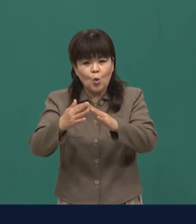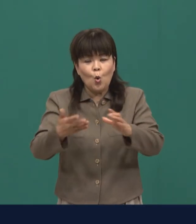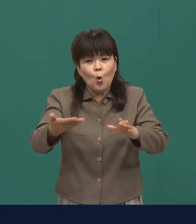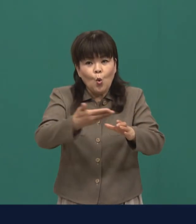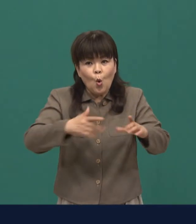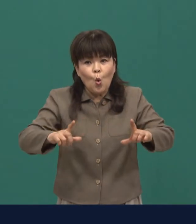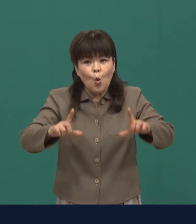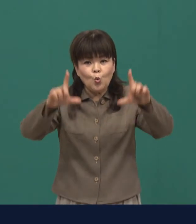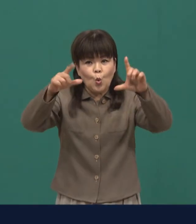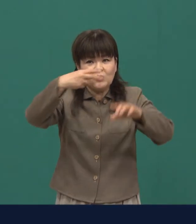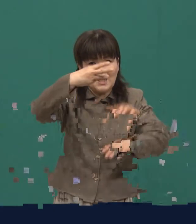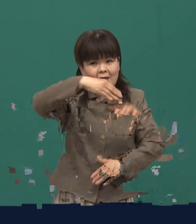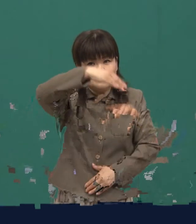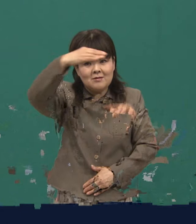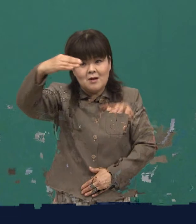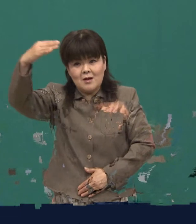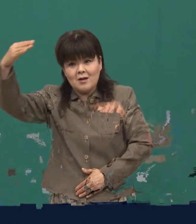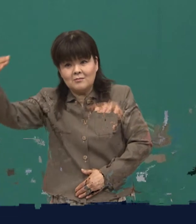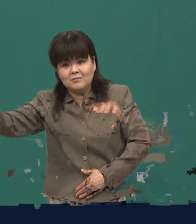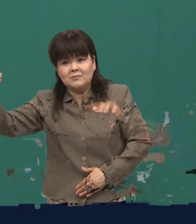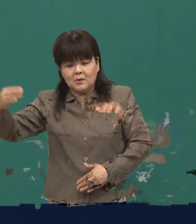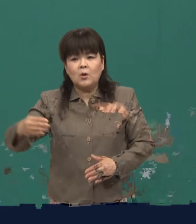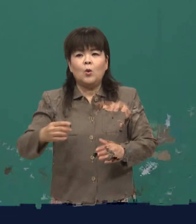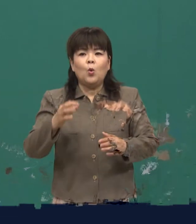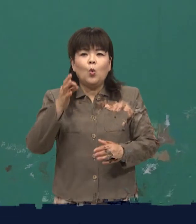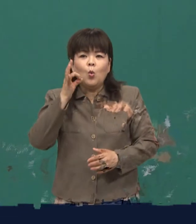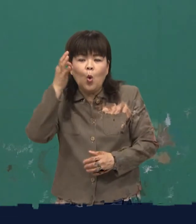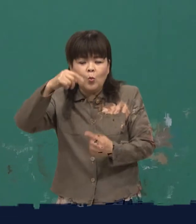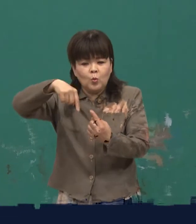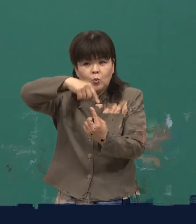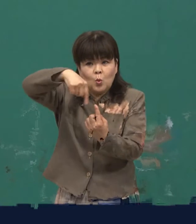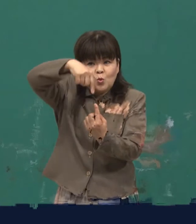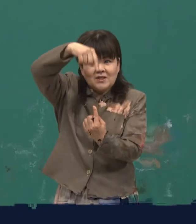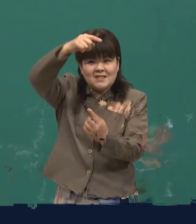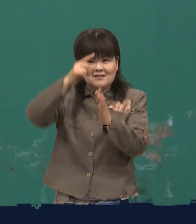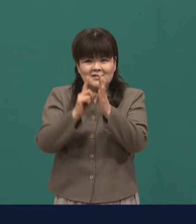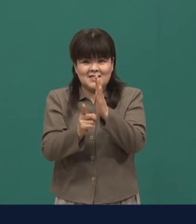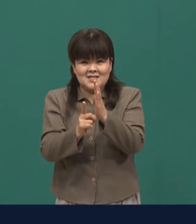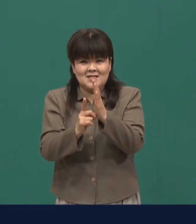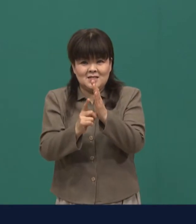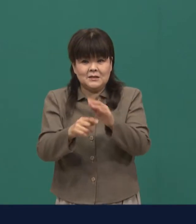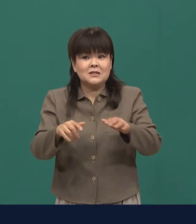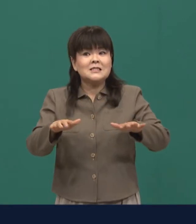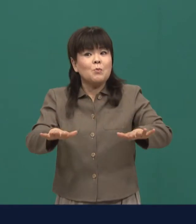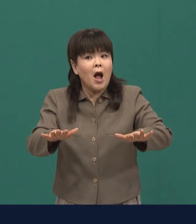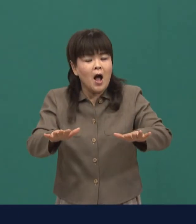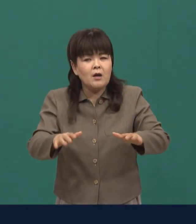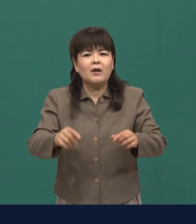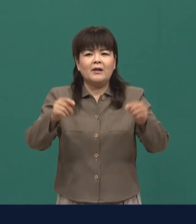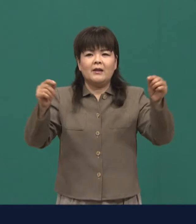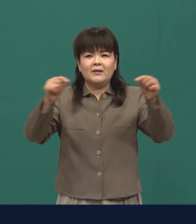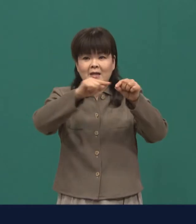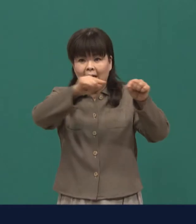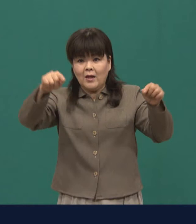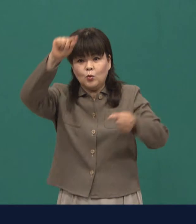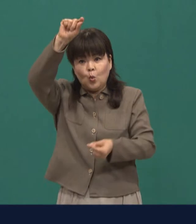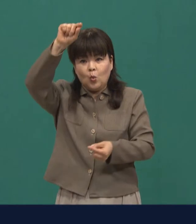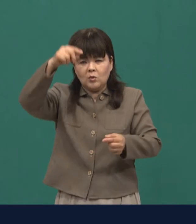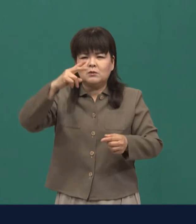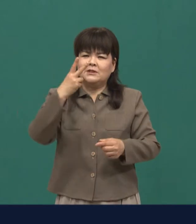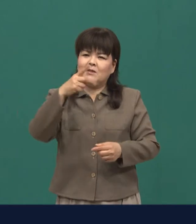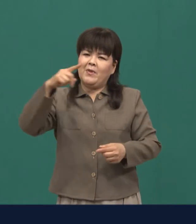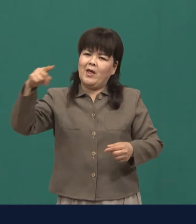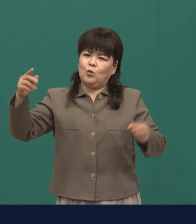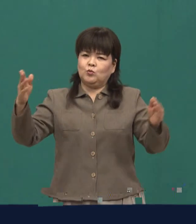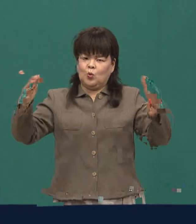愛荘町の五島三山金剛輪寺では今、縦横およそ2メートルの巨大な曼荼羅図が特